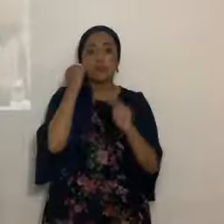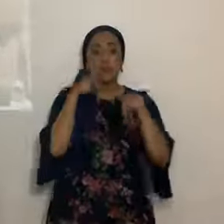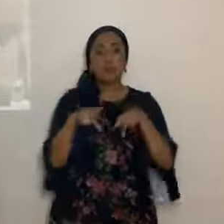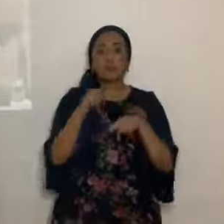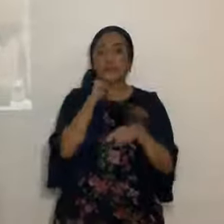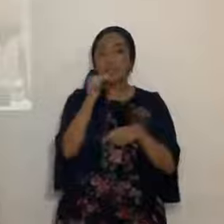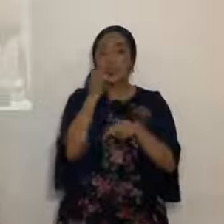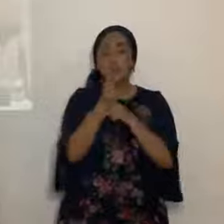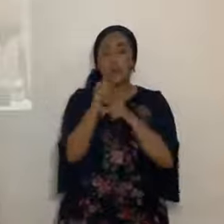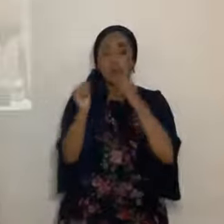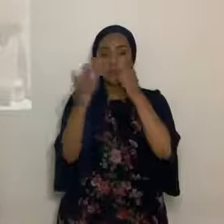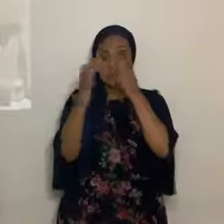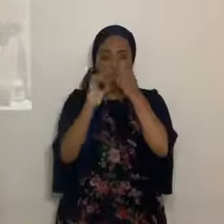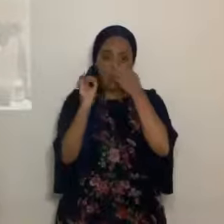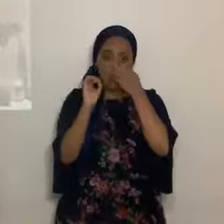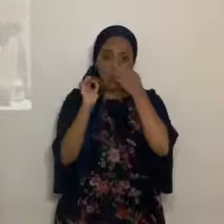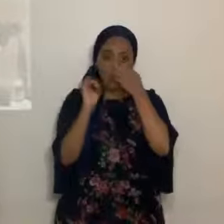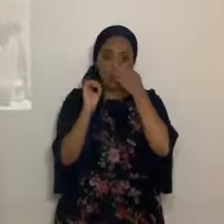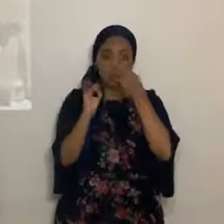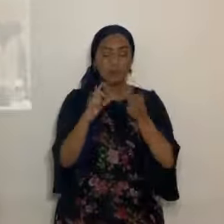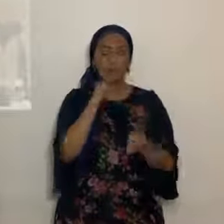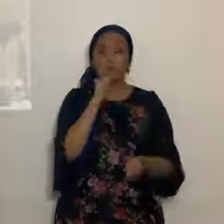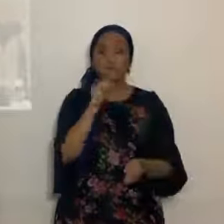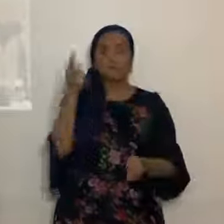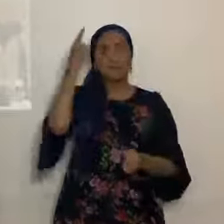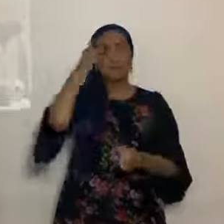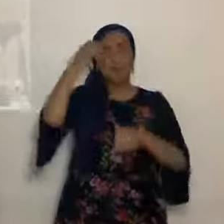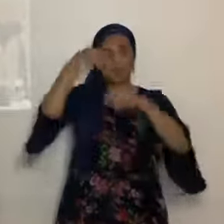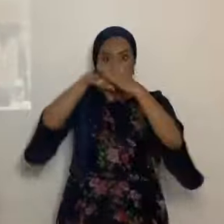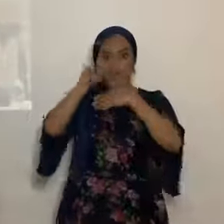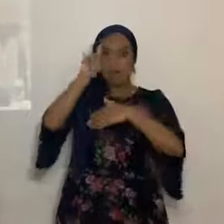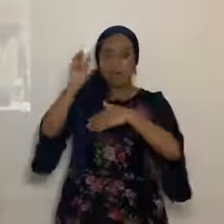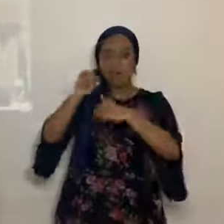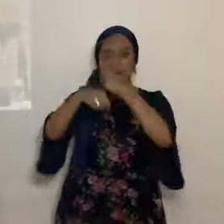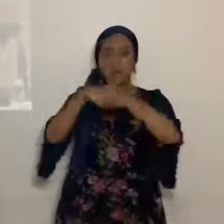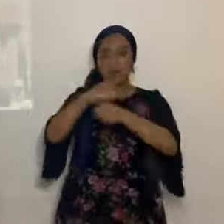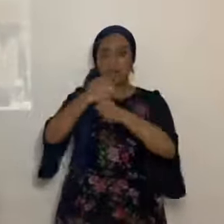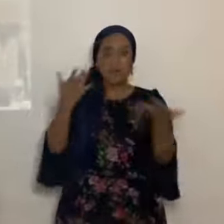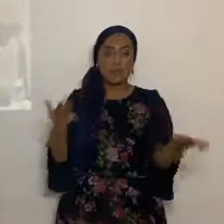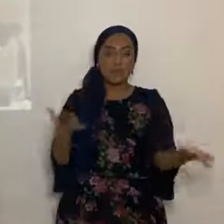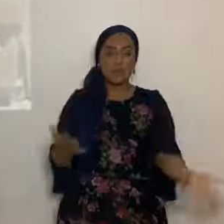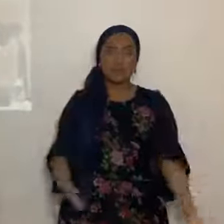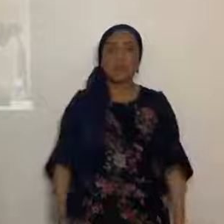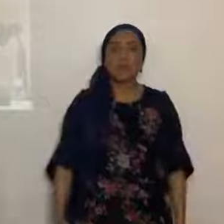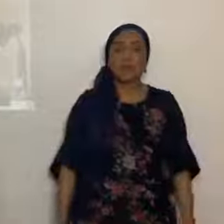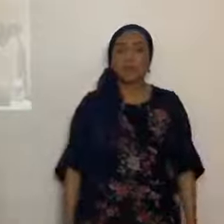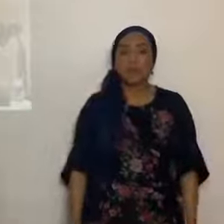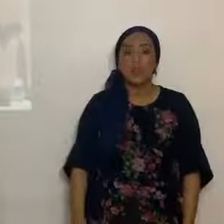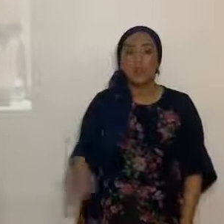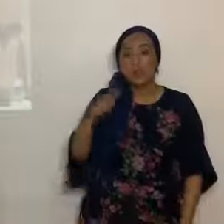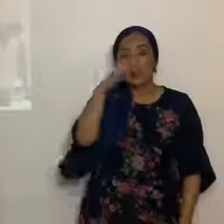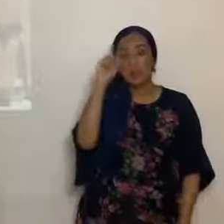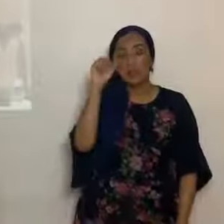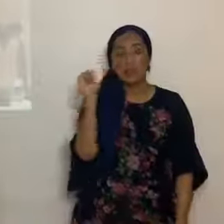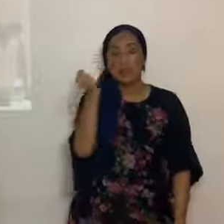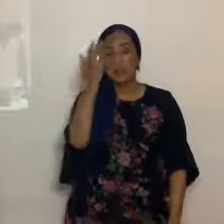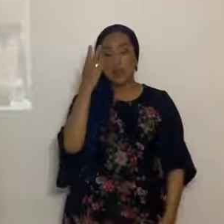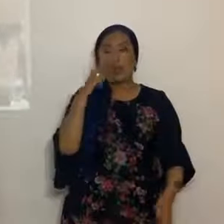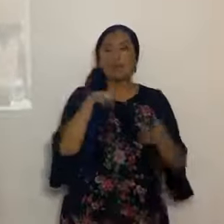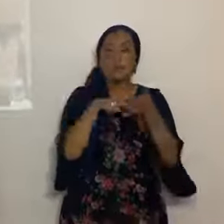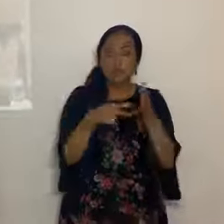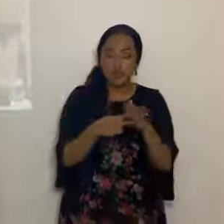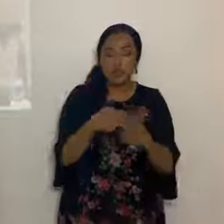guarda el Shabbat, ni sueñe que va a entrar al milenio. No, ni sueñe. No. Porque el Shabbat